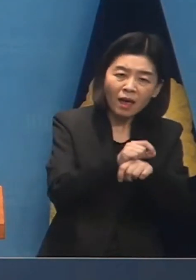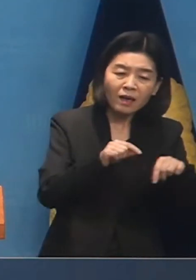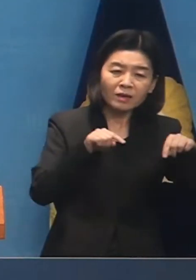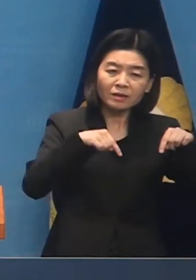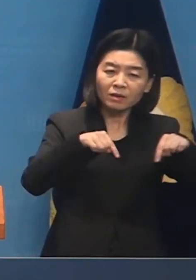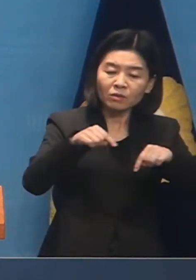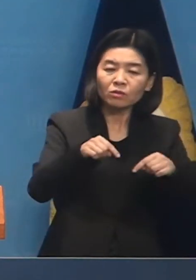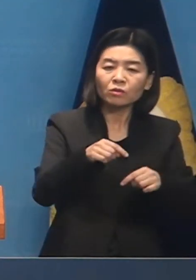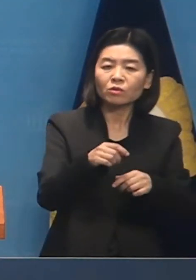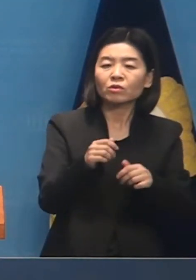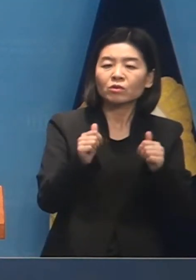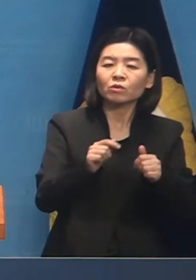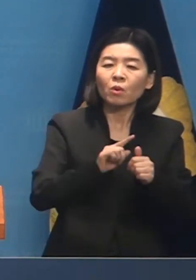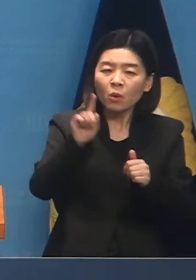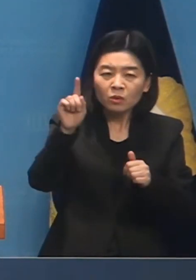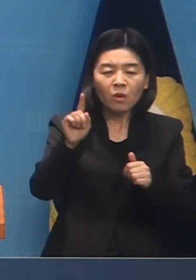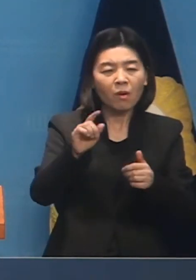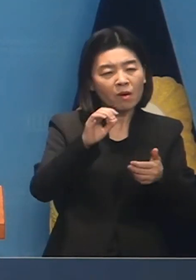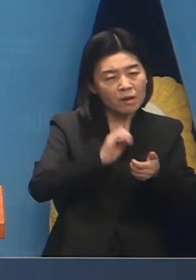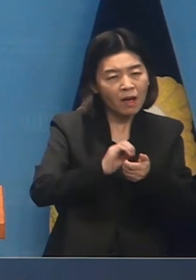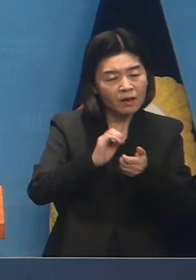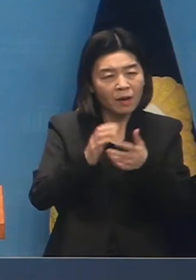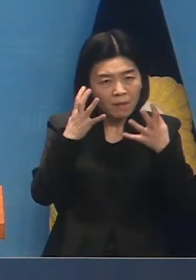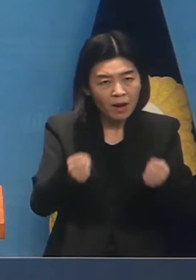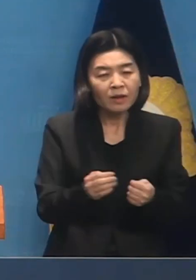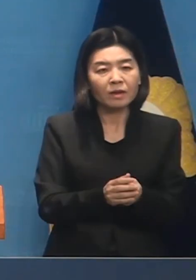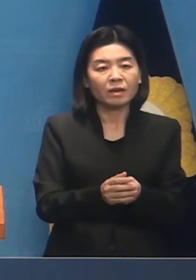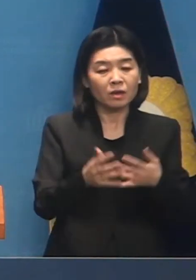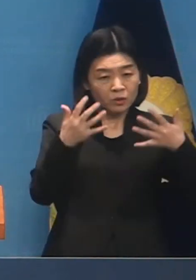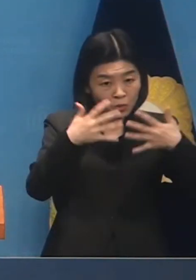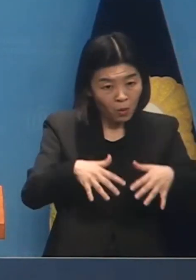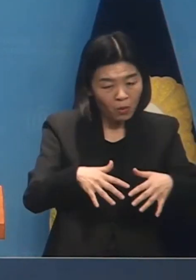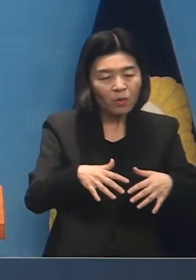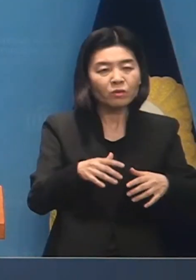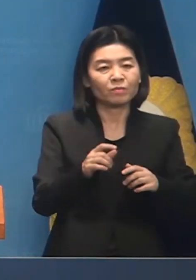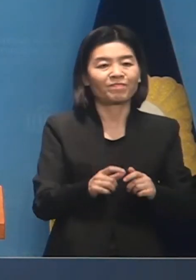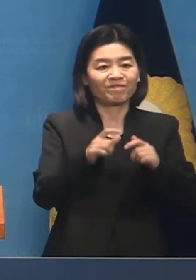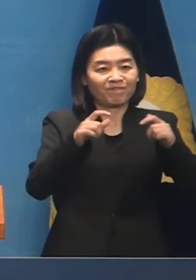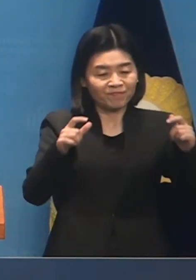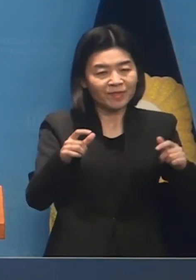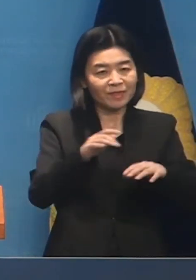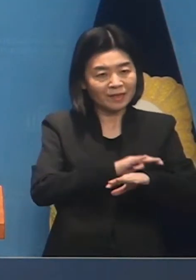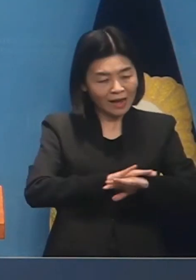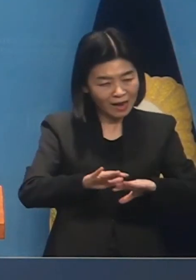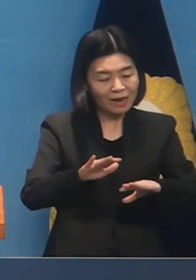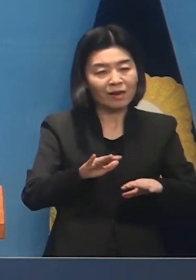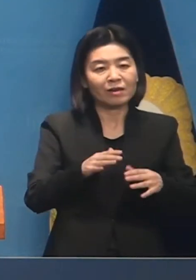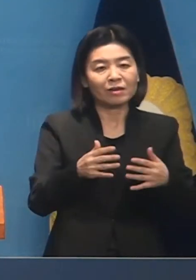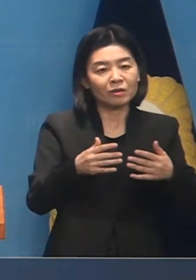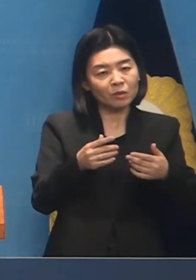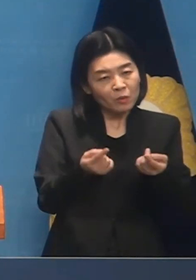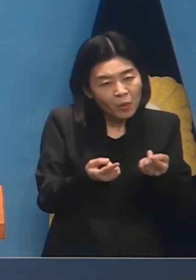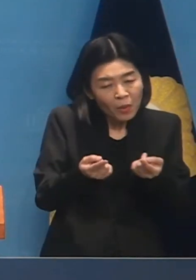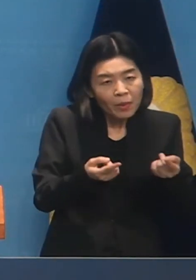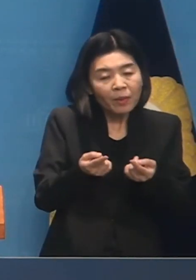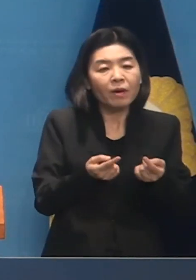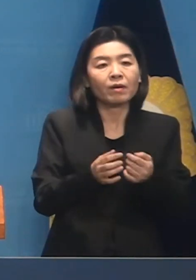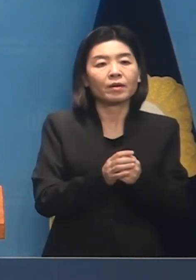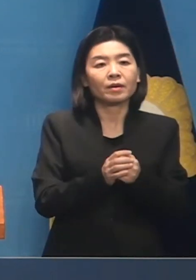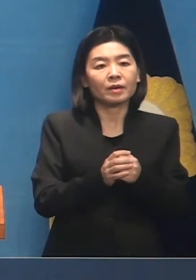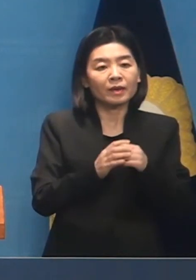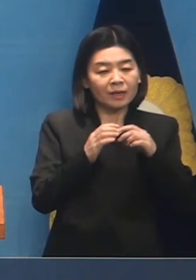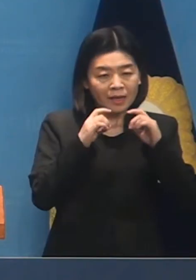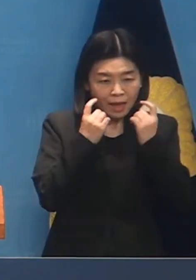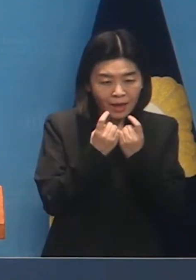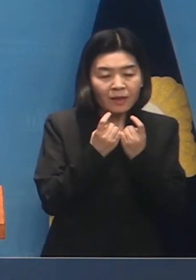운영되어 왔습니다. 소송 요건을 완화하고 행정소송 대상을 넓혀 사적 자치와는 구별되는